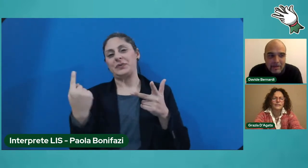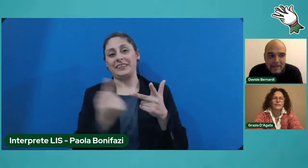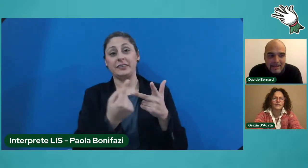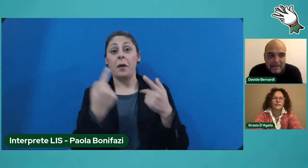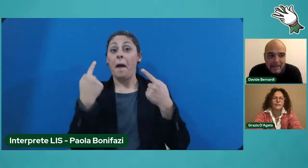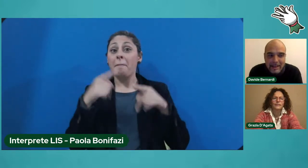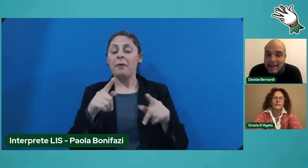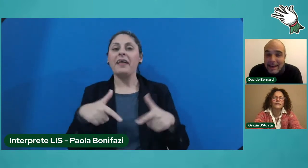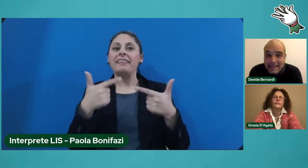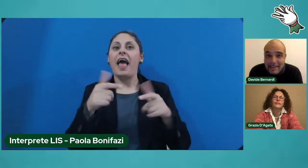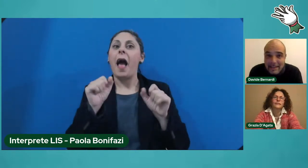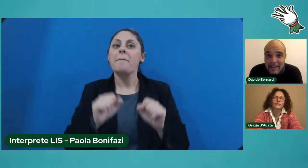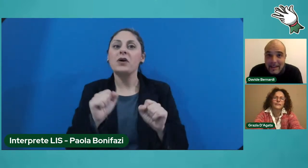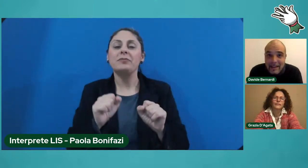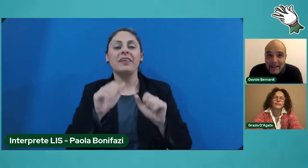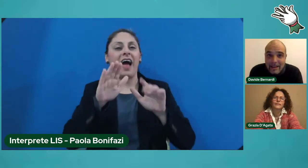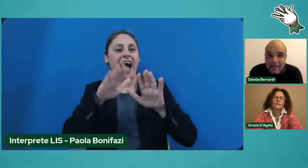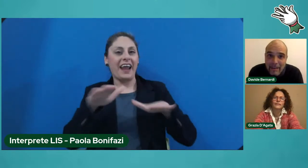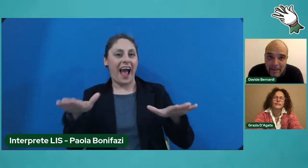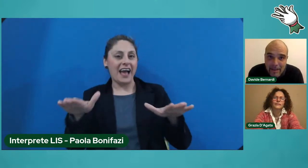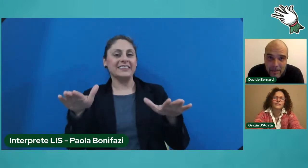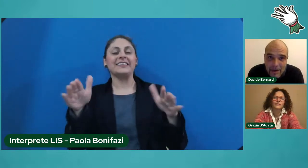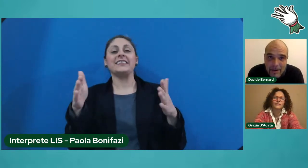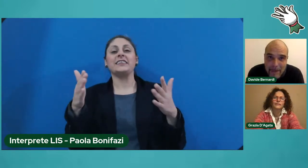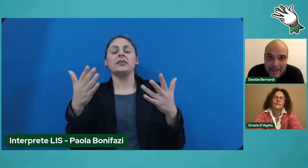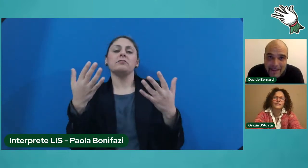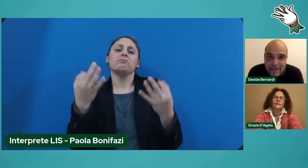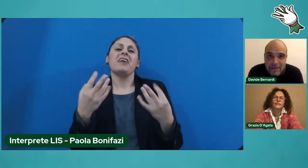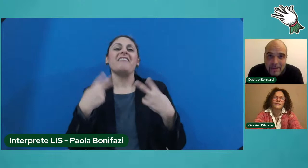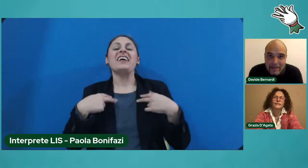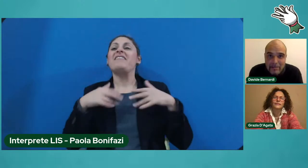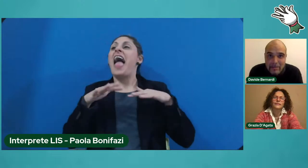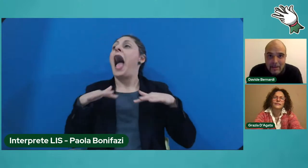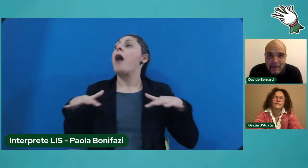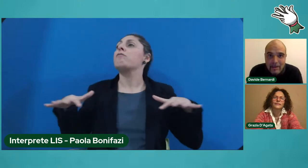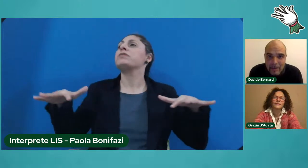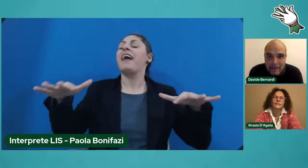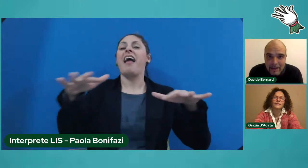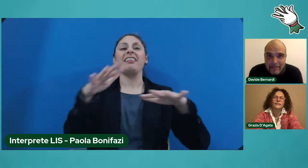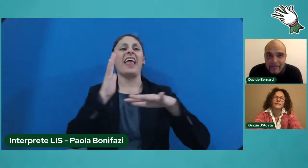permette sì che i ragazzi vivano in un ambiente accessibile totalmente.